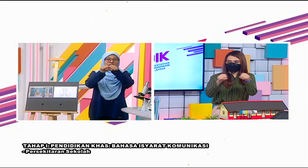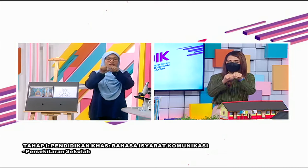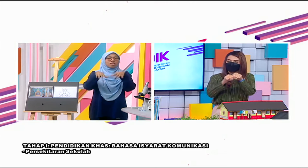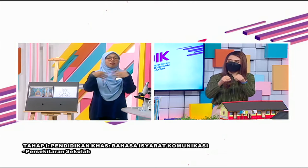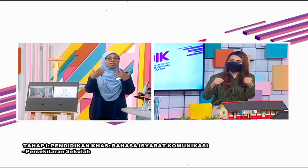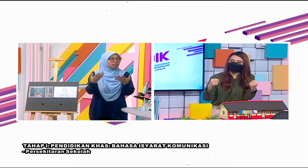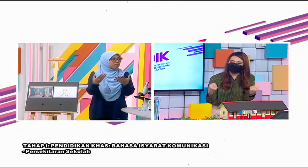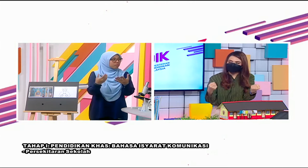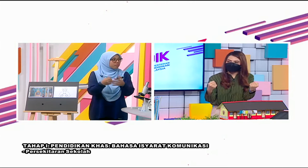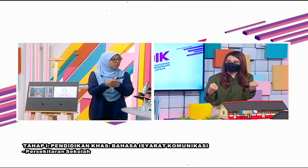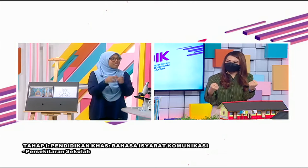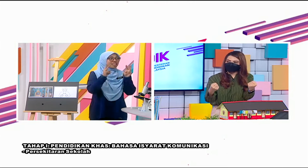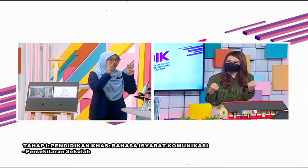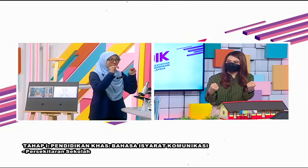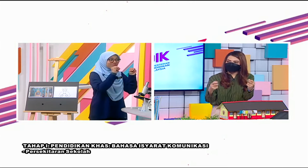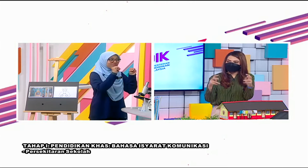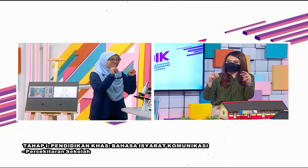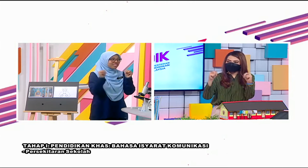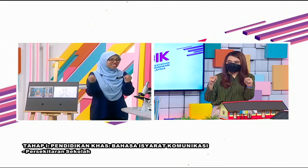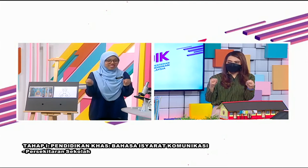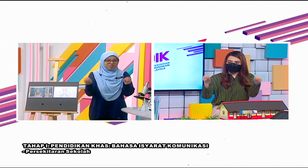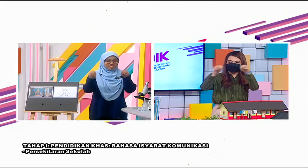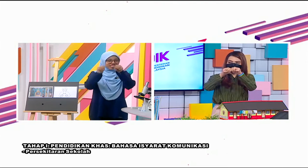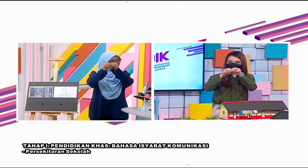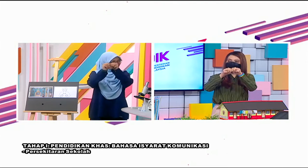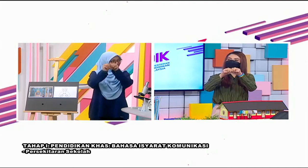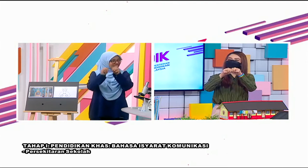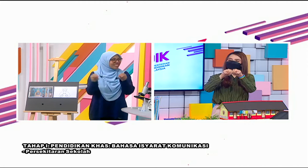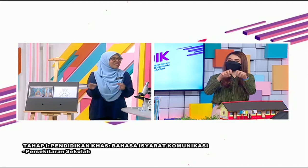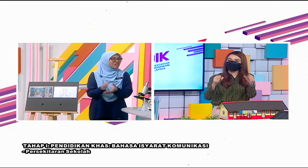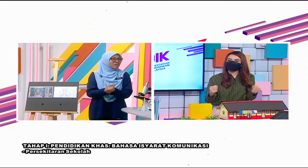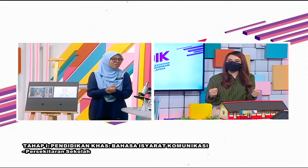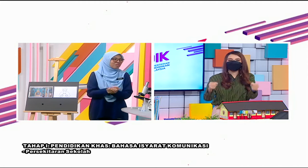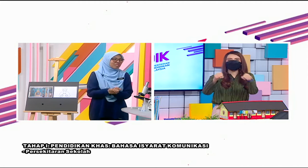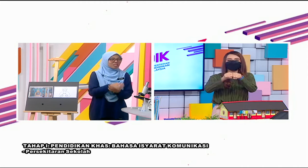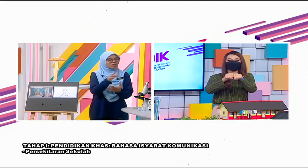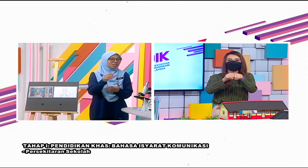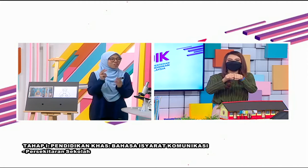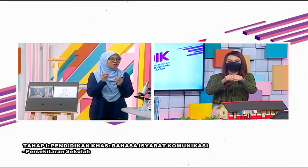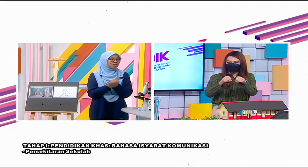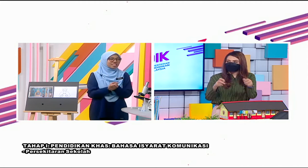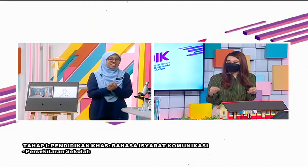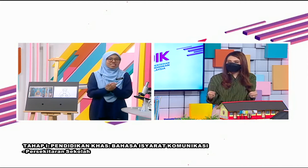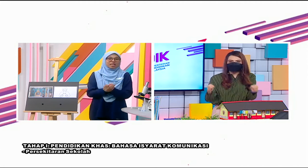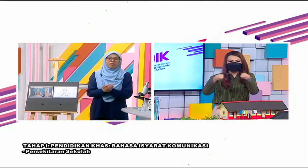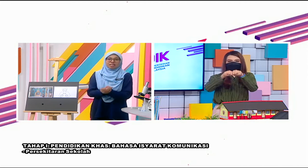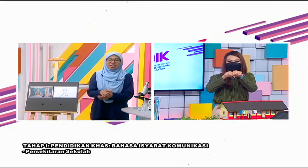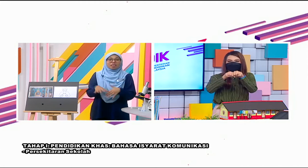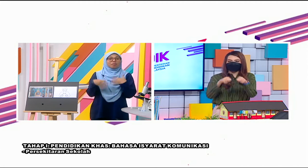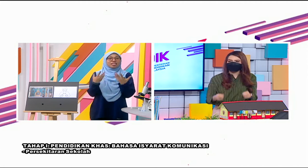kalau masjid macam mana cikgu? Masjid M. M? Cintu. Masjid. Kita tukar huruf depan saja. Okay. Baiklah, bagaimana